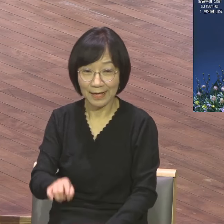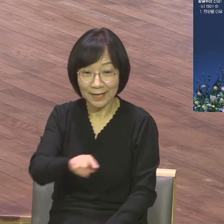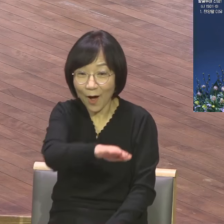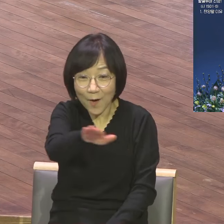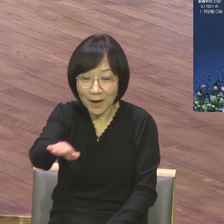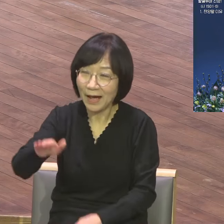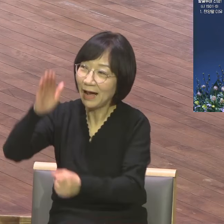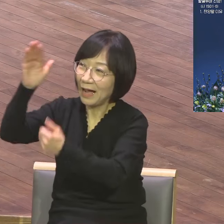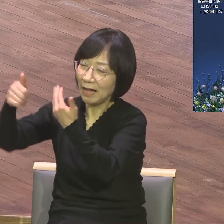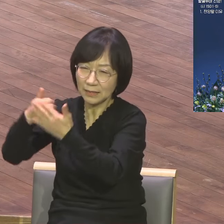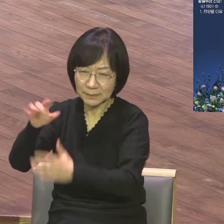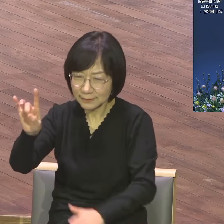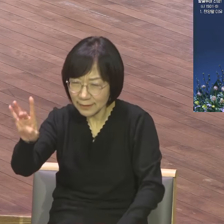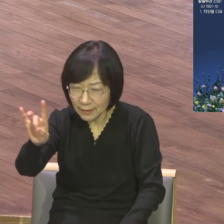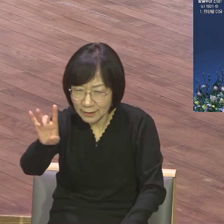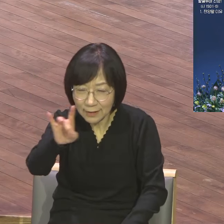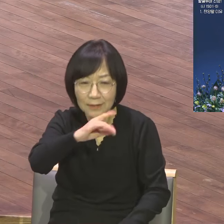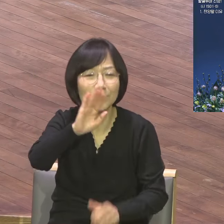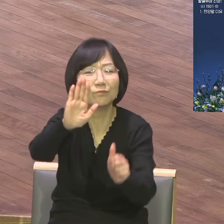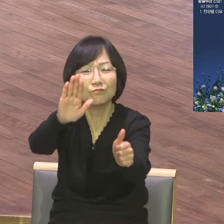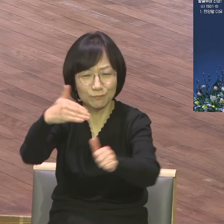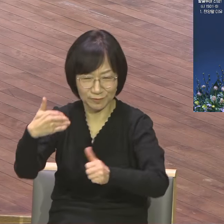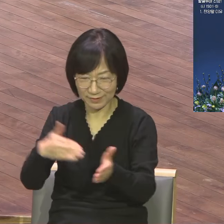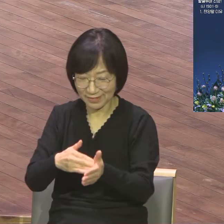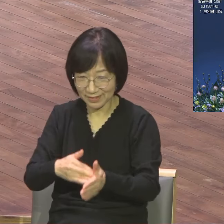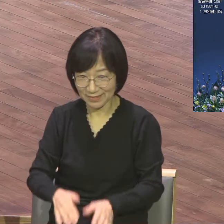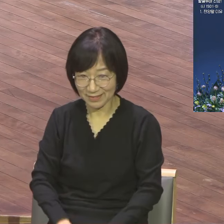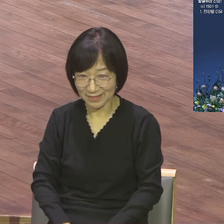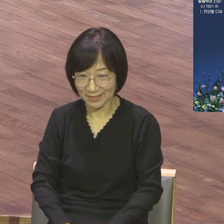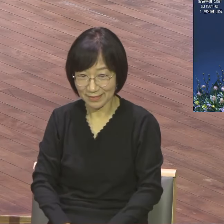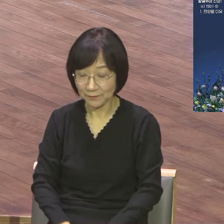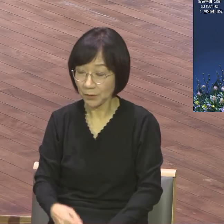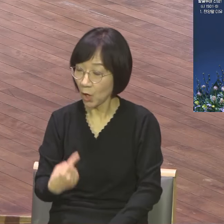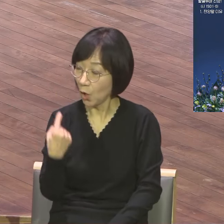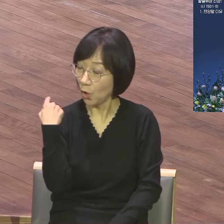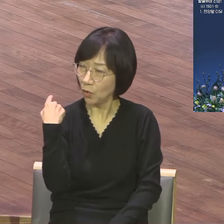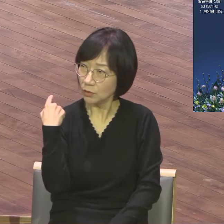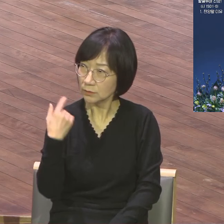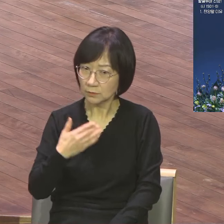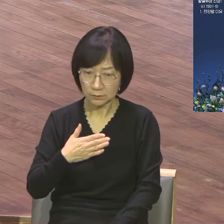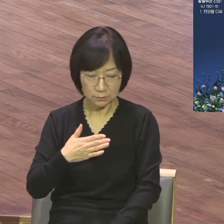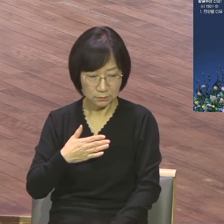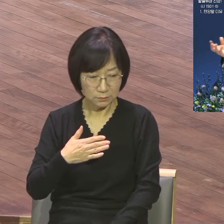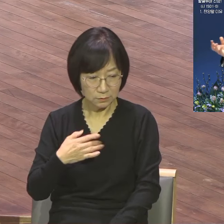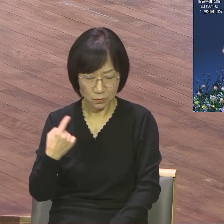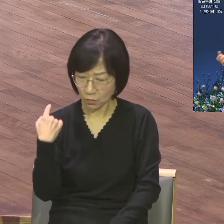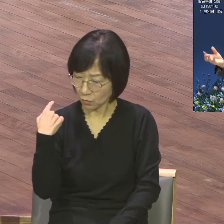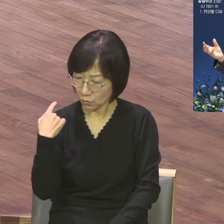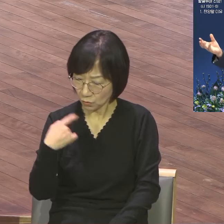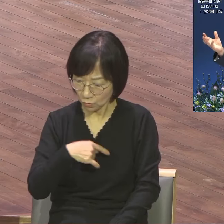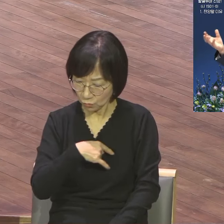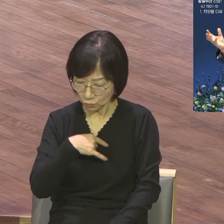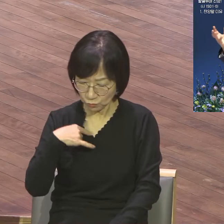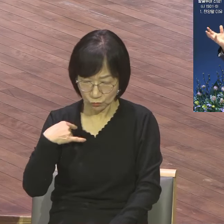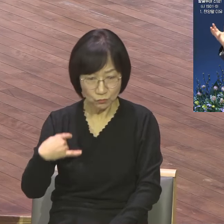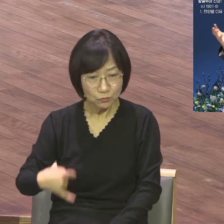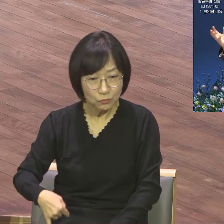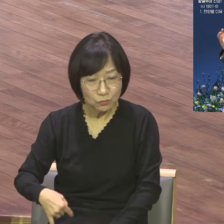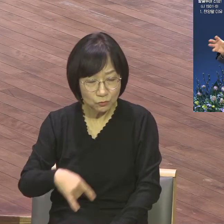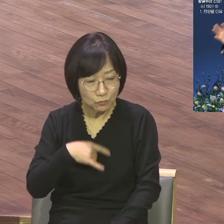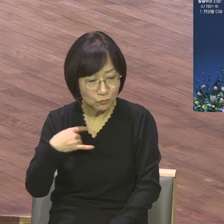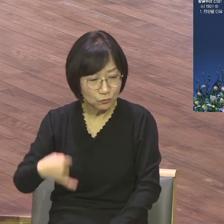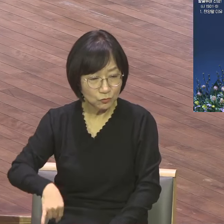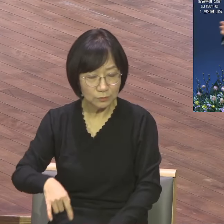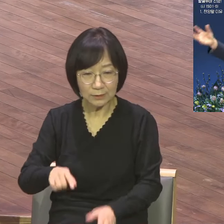아멘. 특별히 내가 어제 중국인들 저 대륙에 와가지고 저 대륙 신학교인데요. 중국의